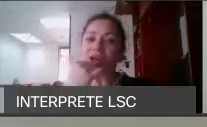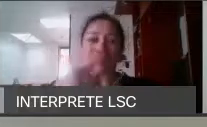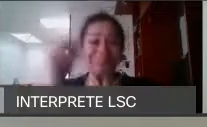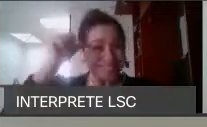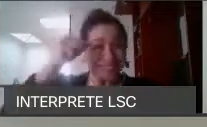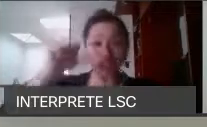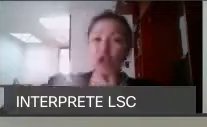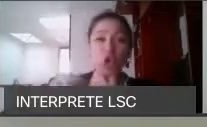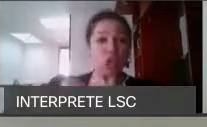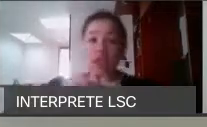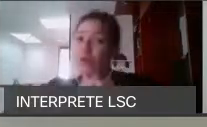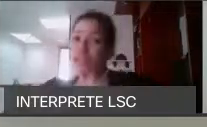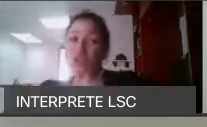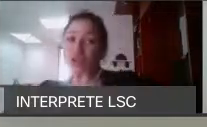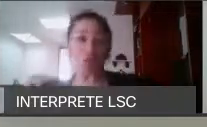Es mío.